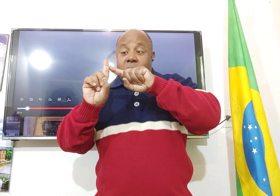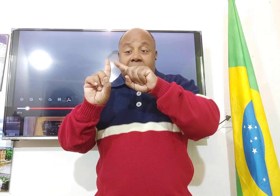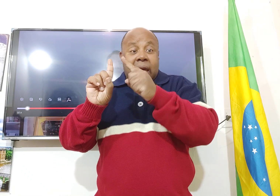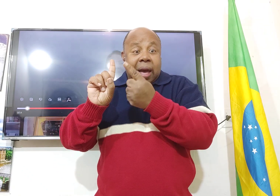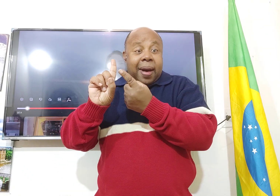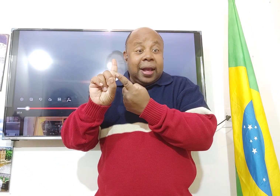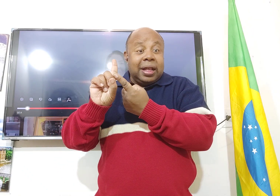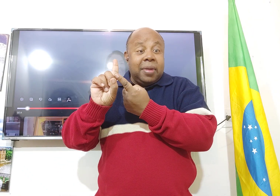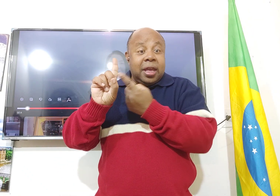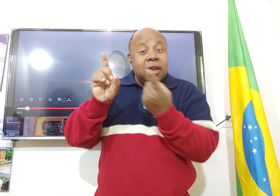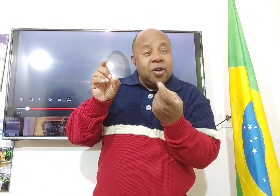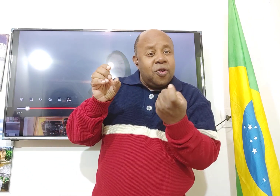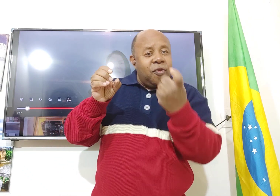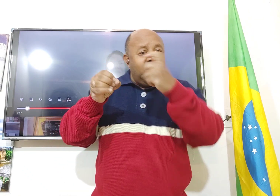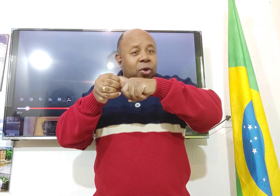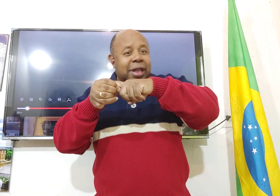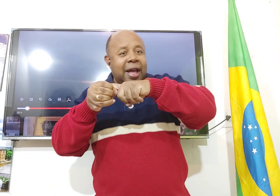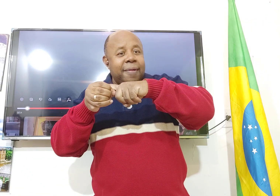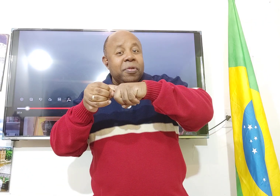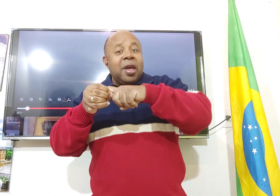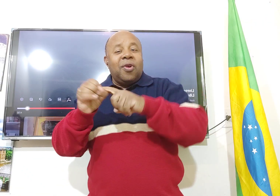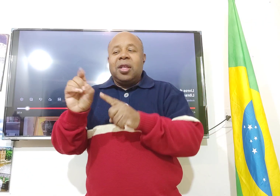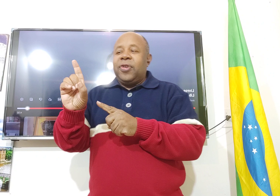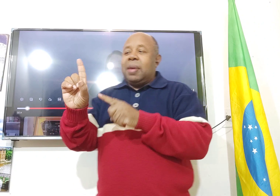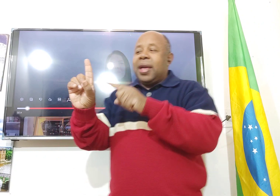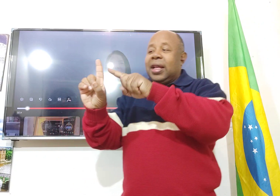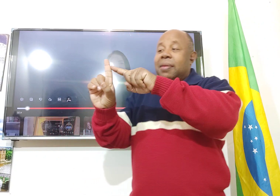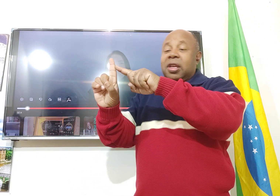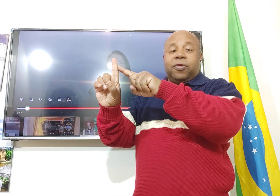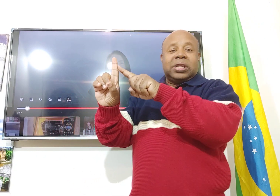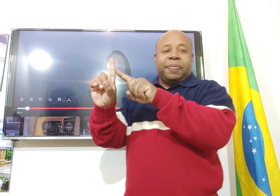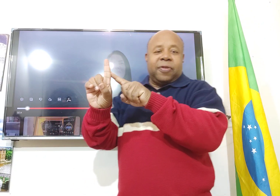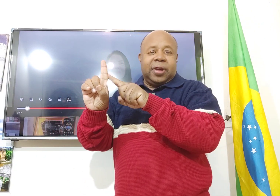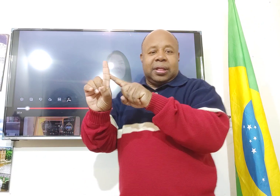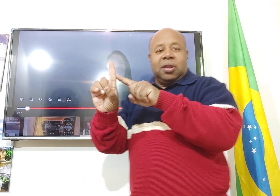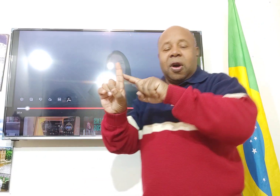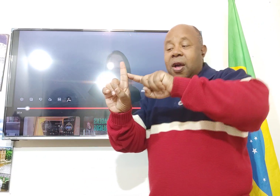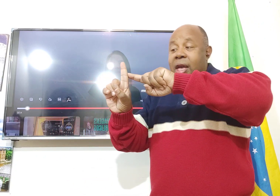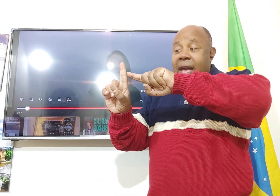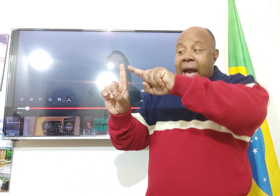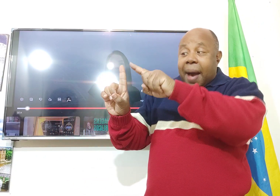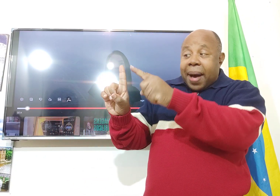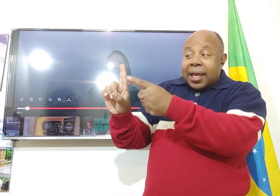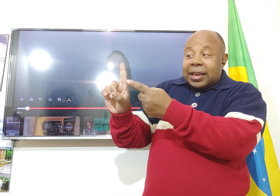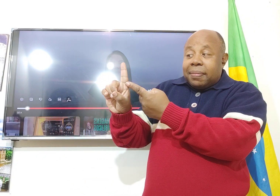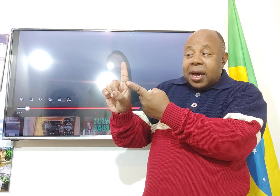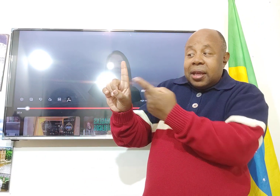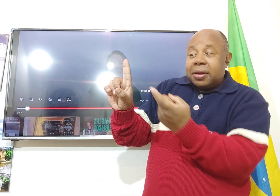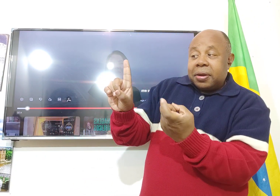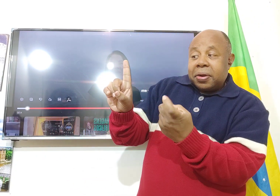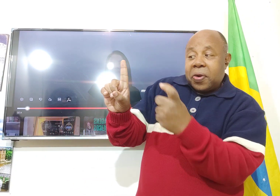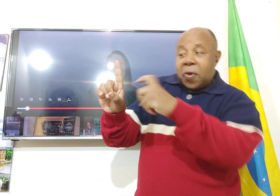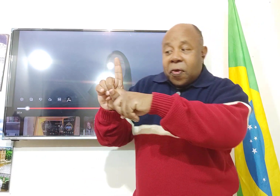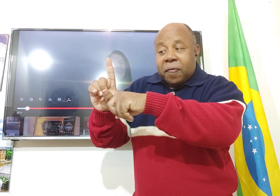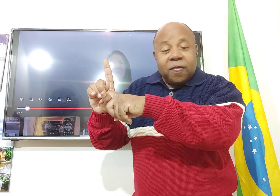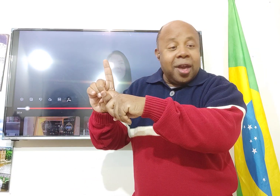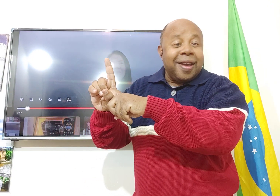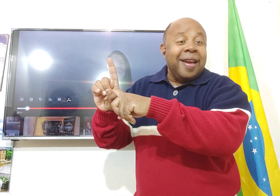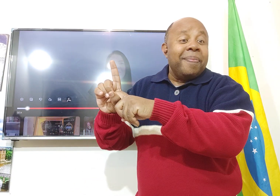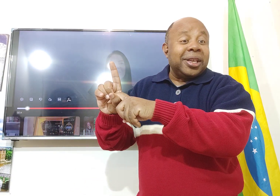Colocar a barriga da mãe, voltar. Eu gosto de fazer a barriga da mãe e voltar, porque fica assim, ó. A barriga da mãe. Parece